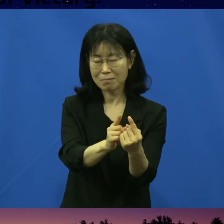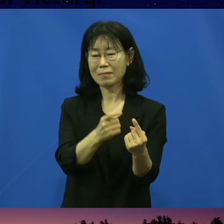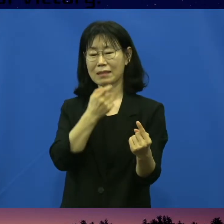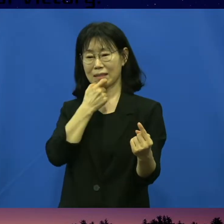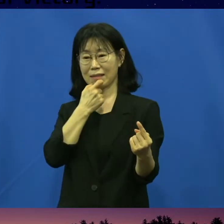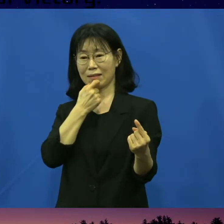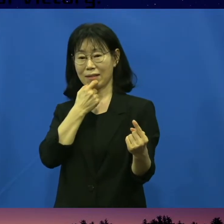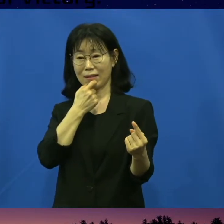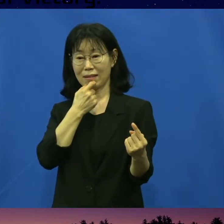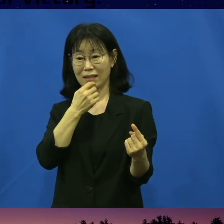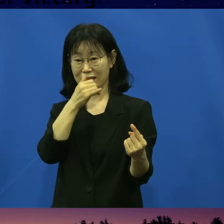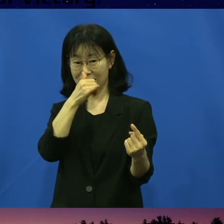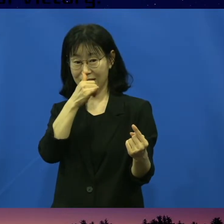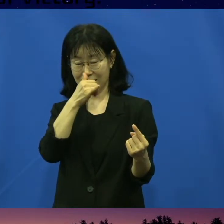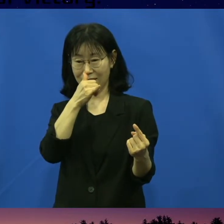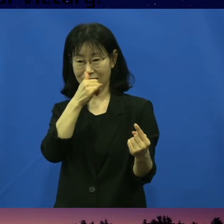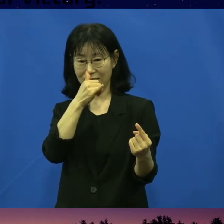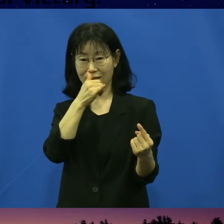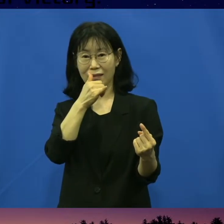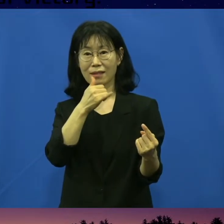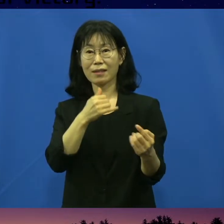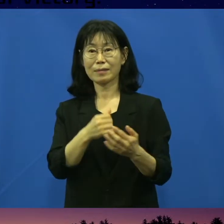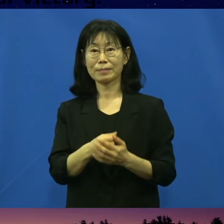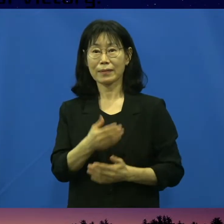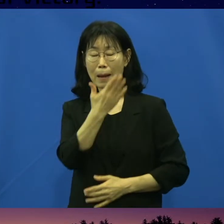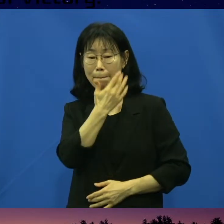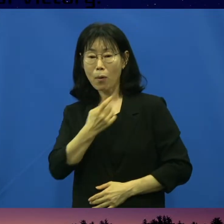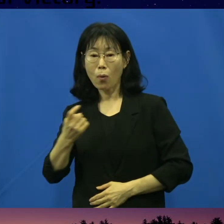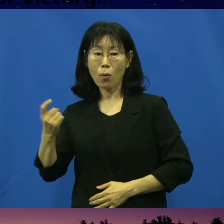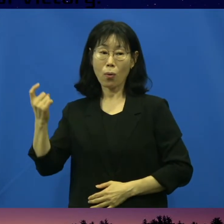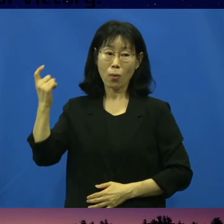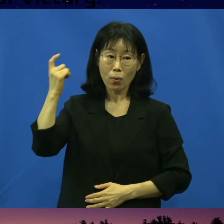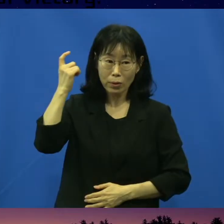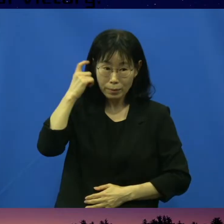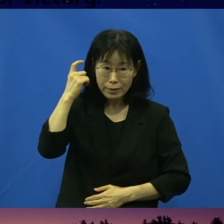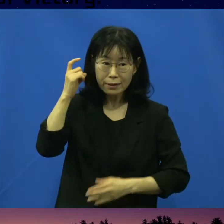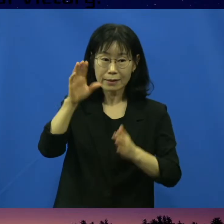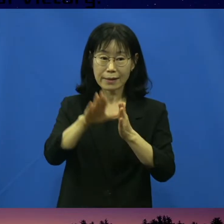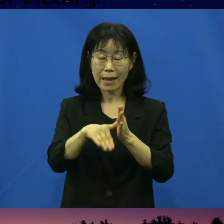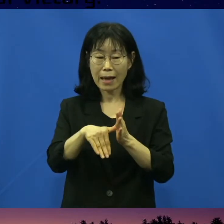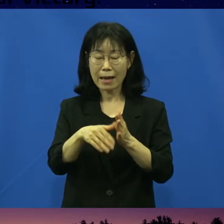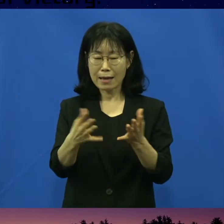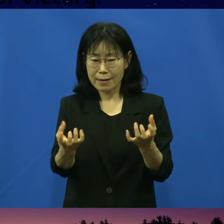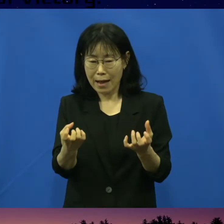선지자 엘리사예요. 복음을 들어야 구원을 얻는 거지.